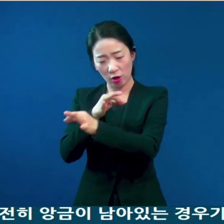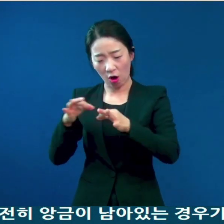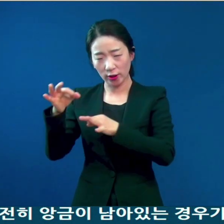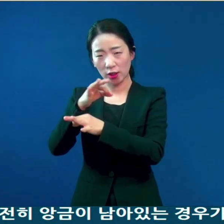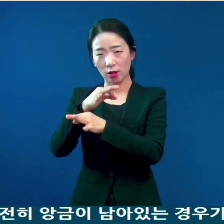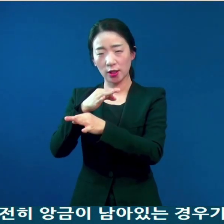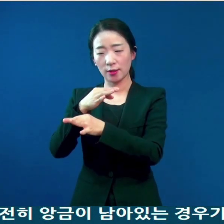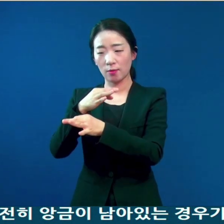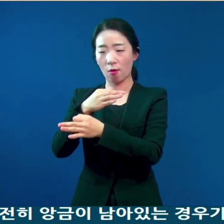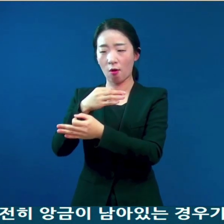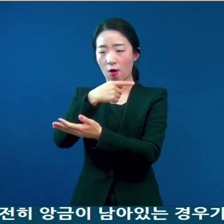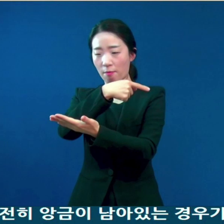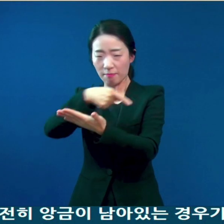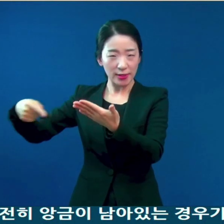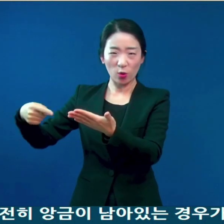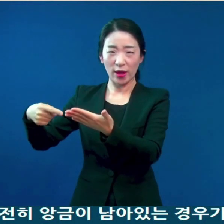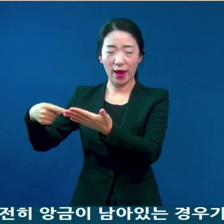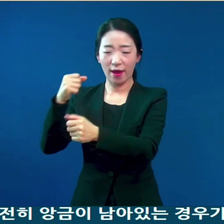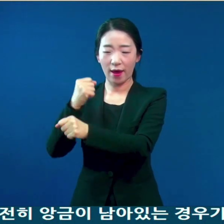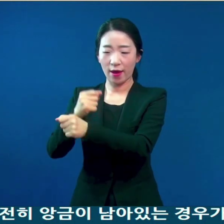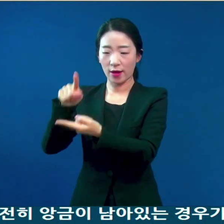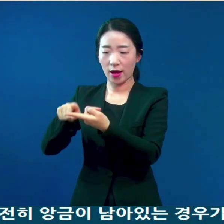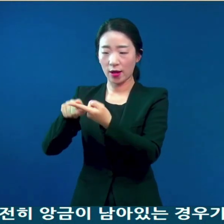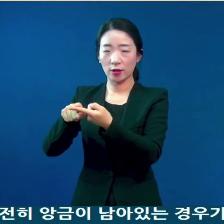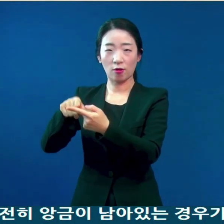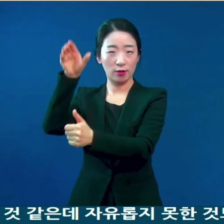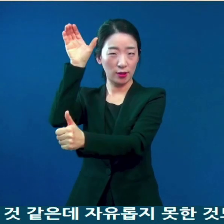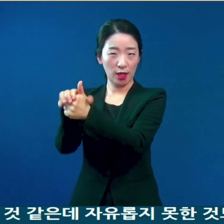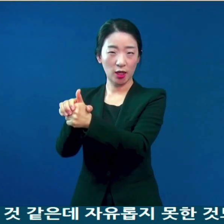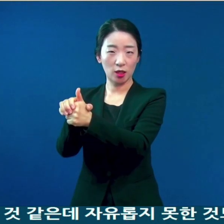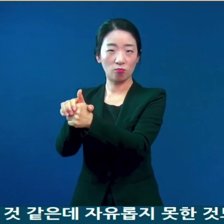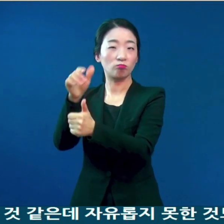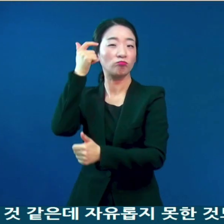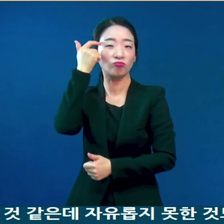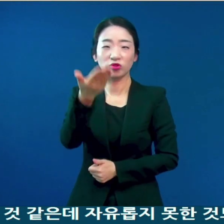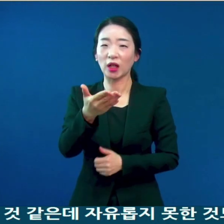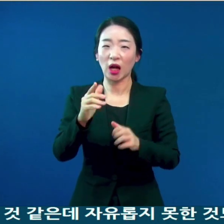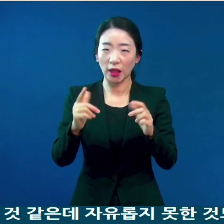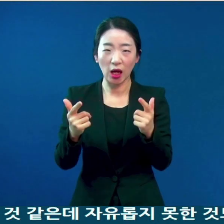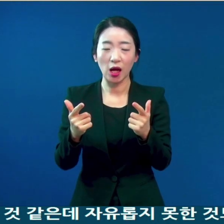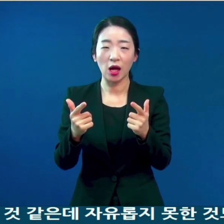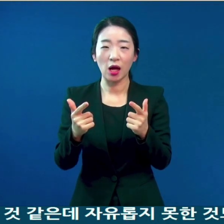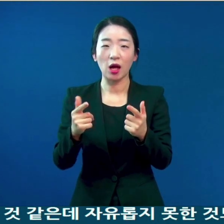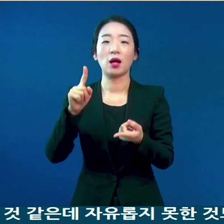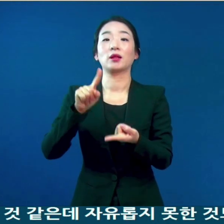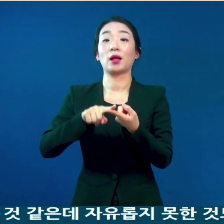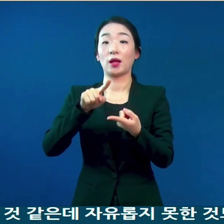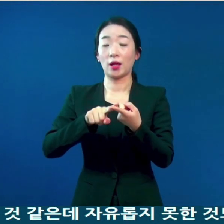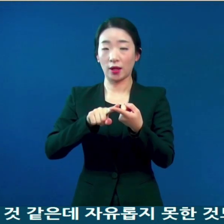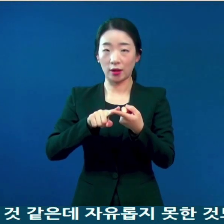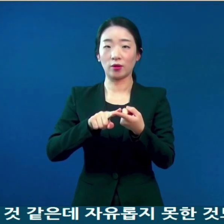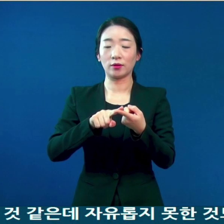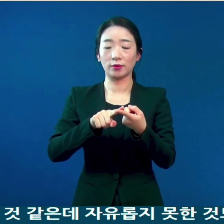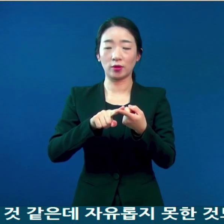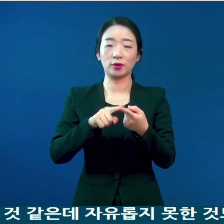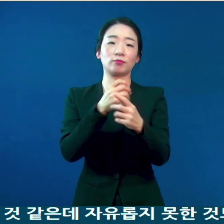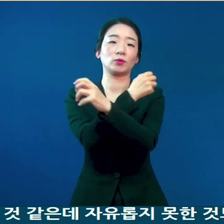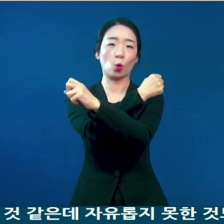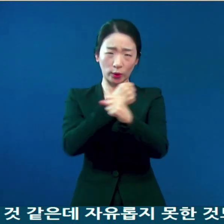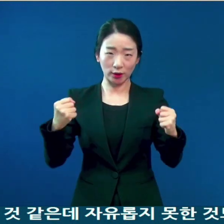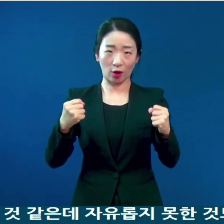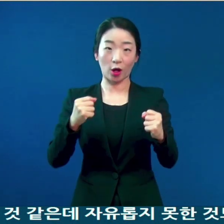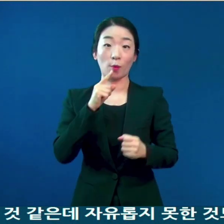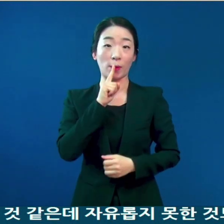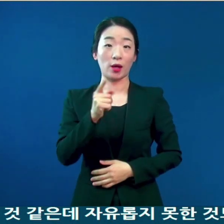거든 이런 것들을 책임을 묻지 않게 하는 그런 행위가 용서였는데, 용서가